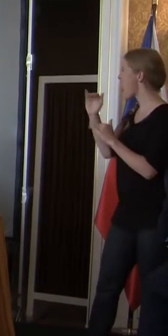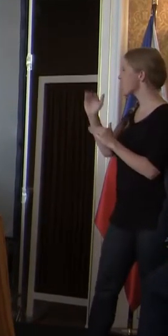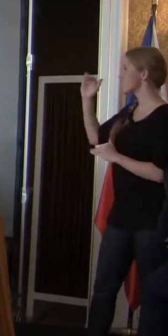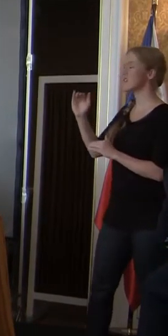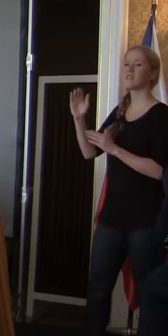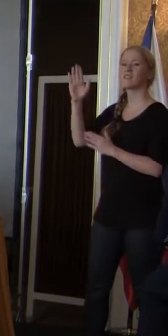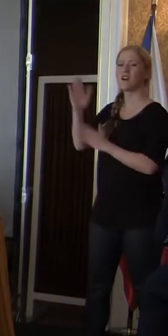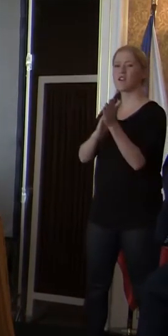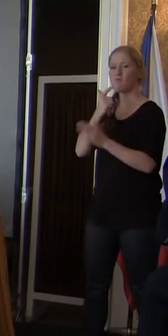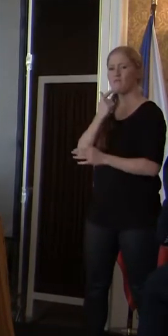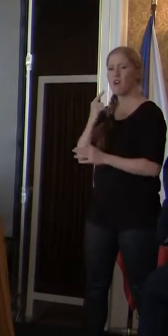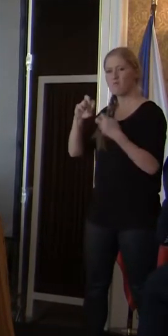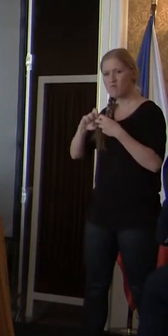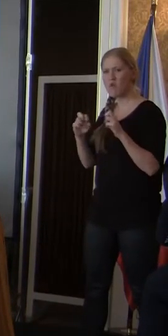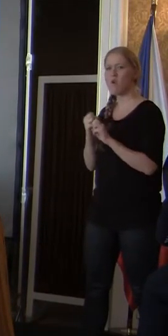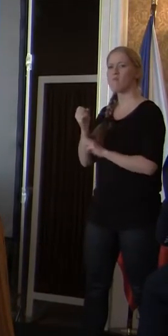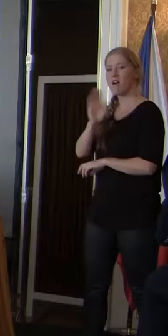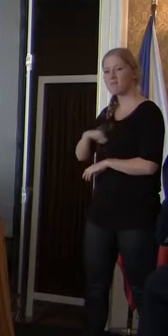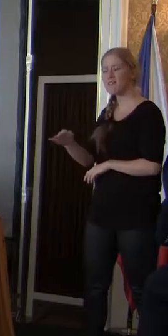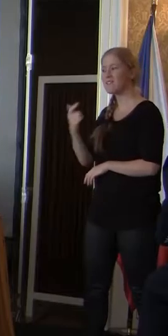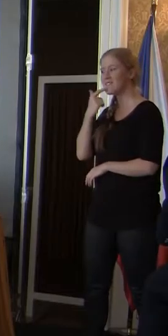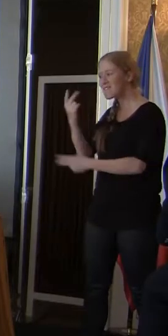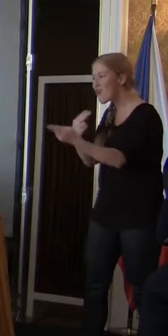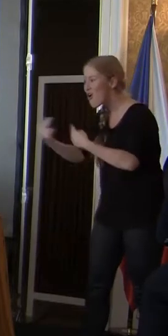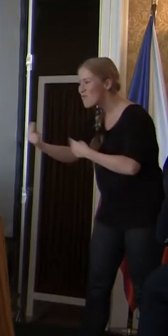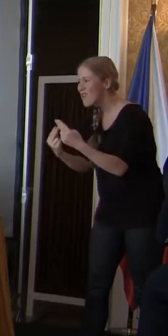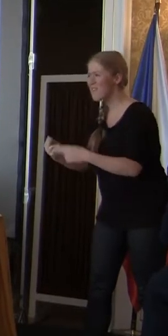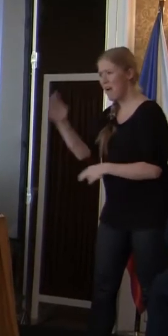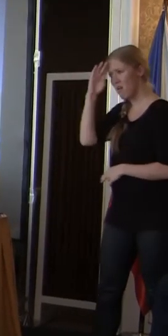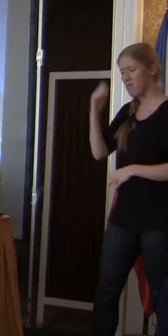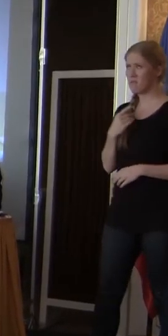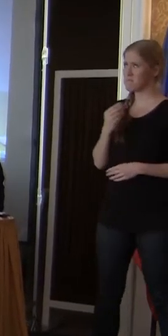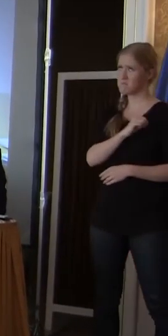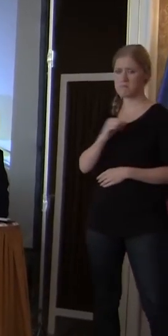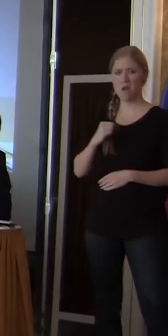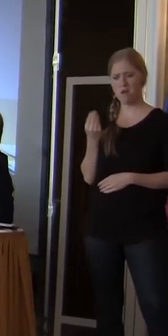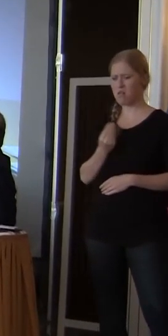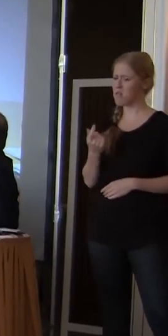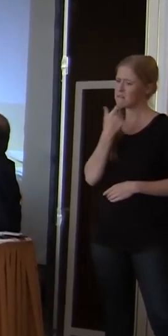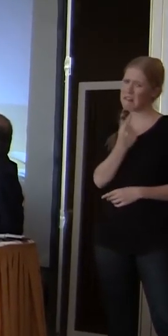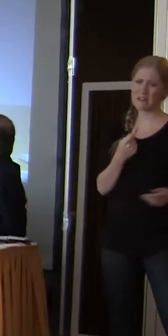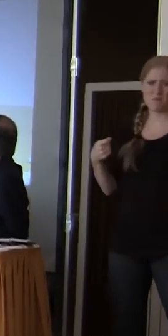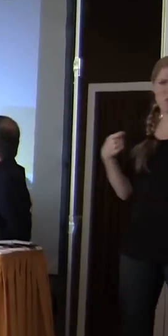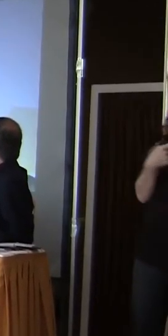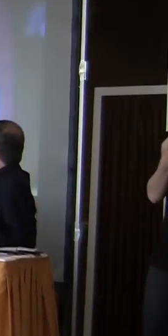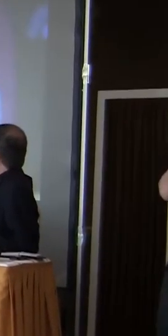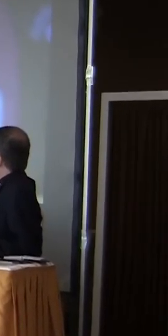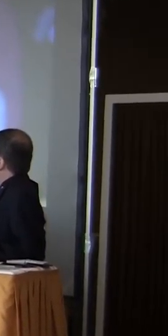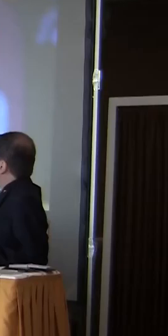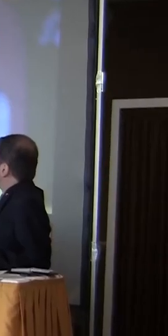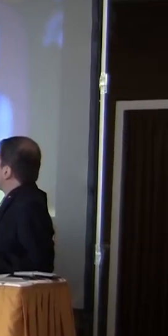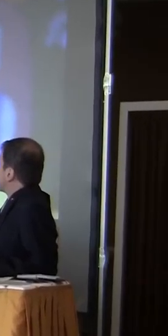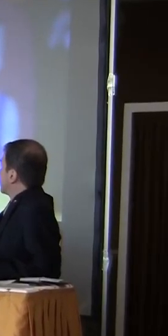nohama dorozumět, ale on nechtěl spolupracovat. Ve začátku bylo tak chaoticky, ale potom už to bylo dobrý.